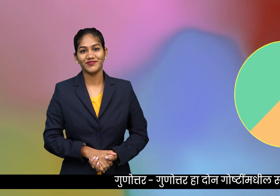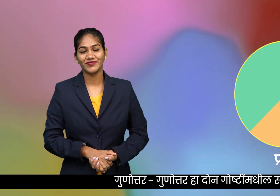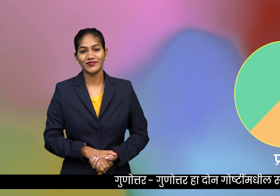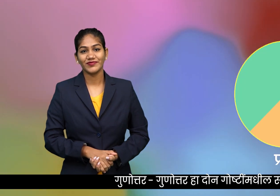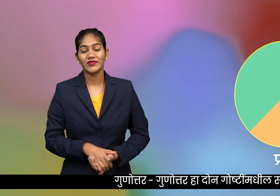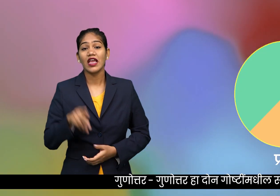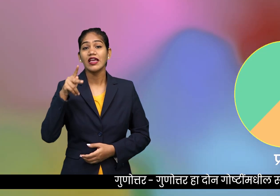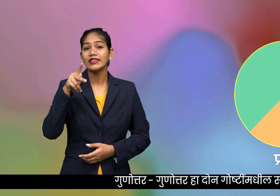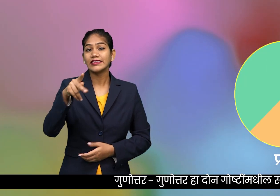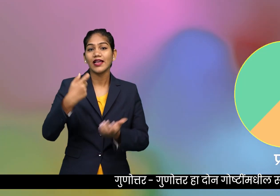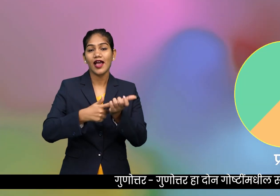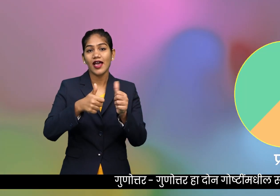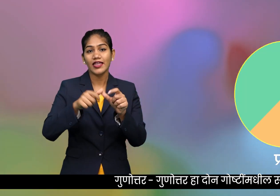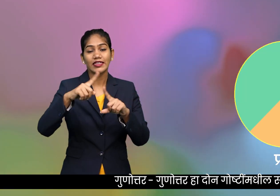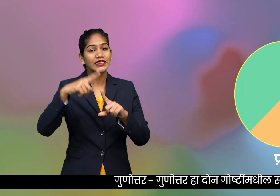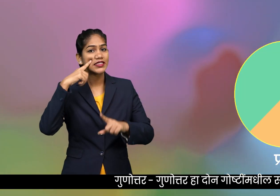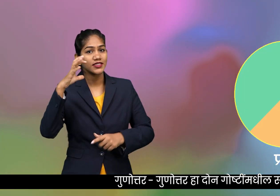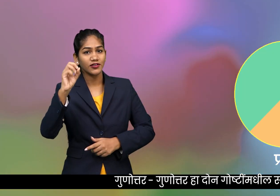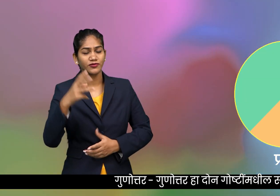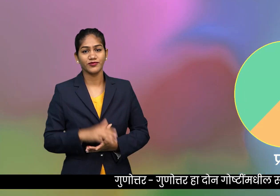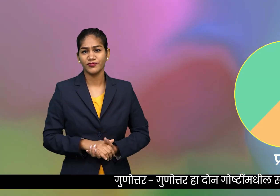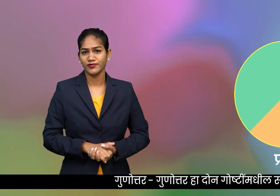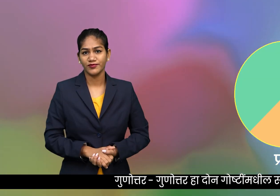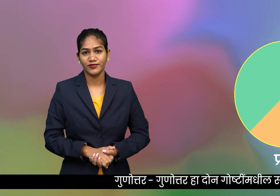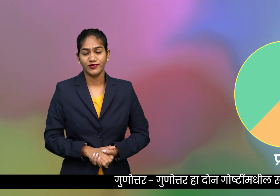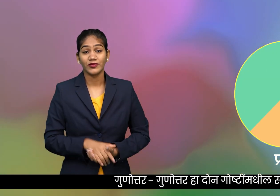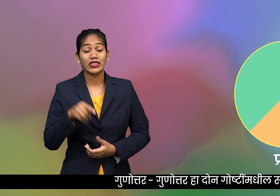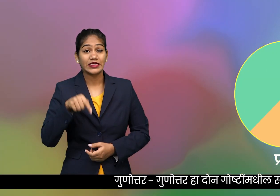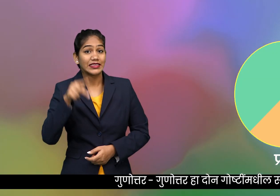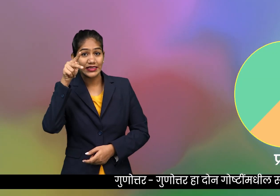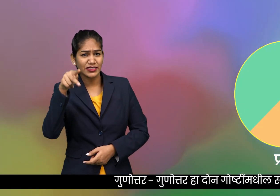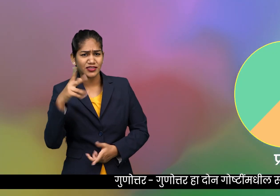गुणोत्तर. गुणोत्तर हा दोन शब्दांमधील संबंध असतो.